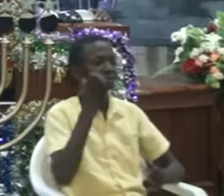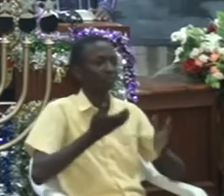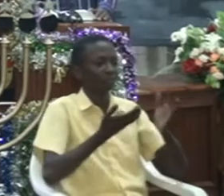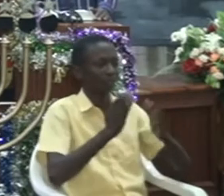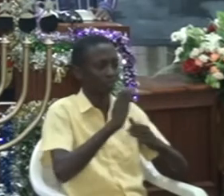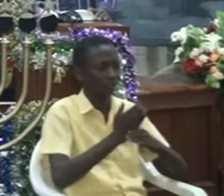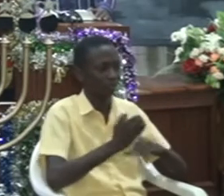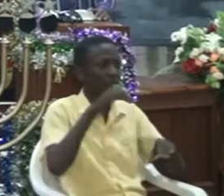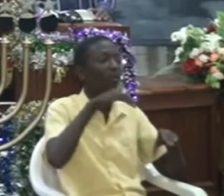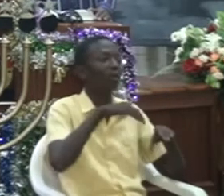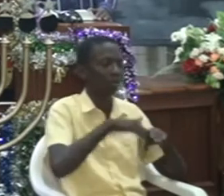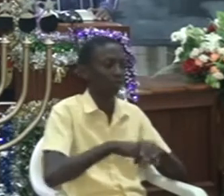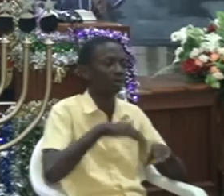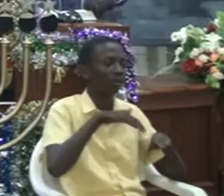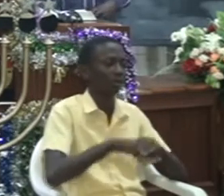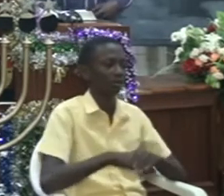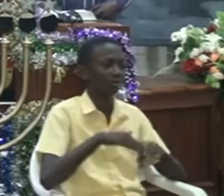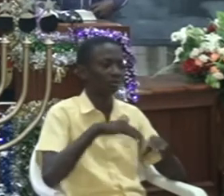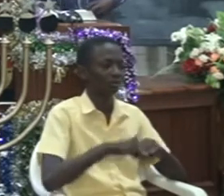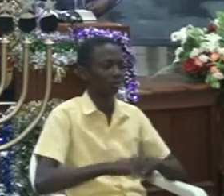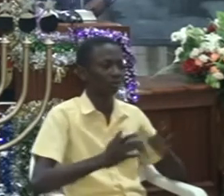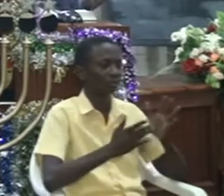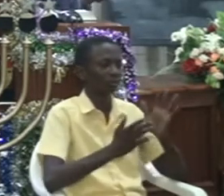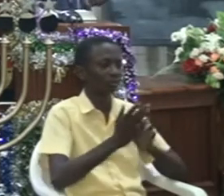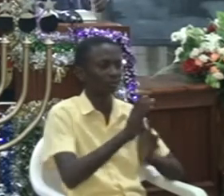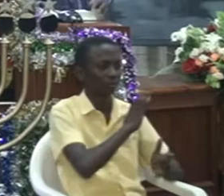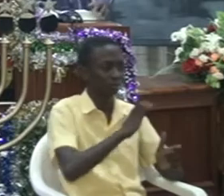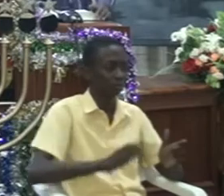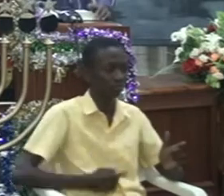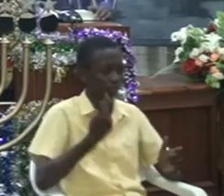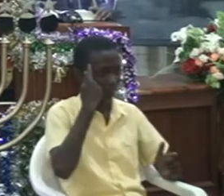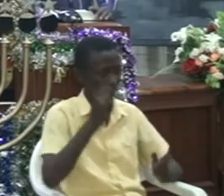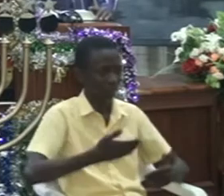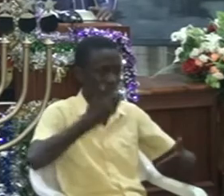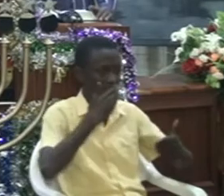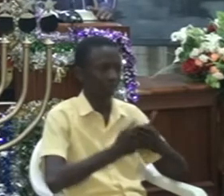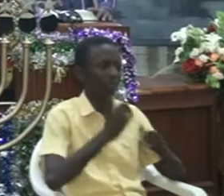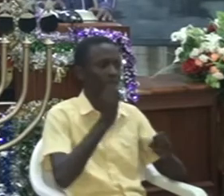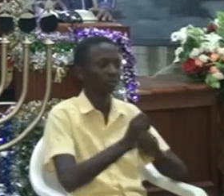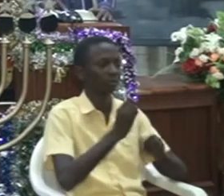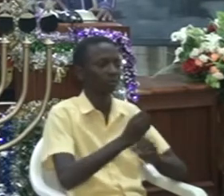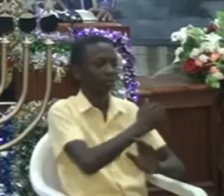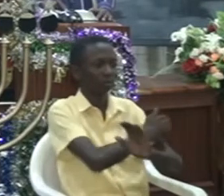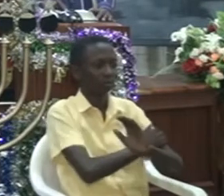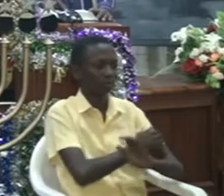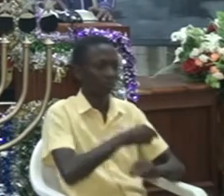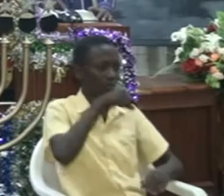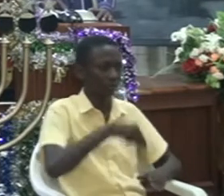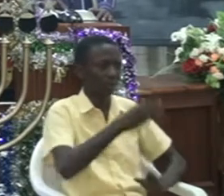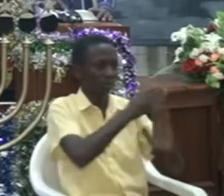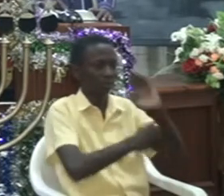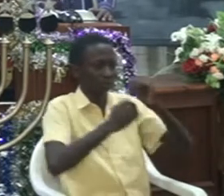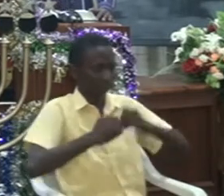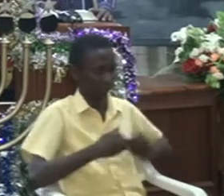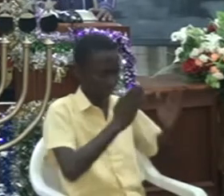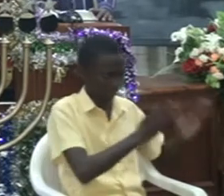tuliumbwa katika Kristo Yesu. Pour de bonnes œuvres. Ili tutende matendo mema que Dieu a préparé